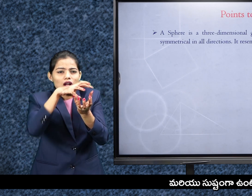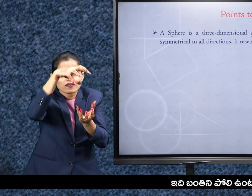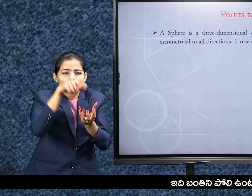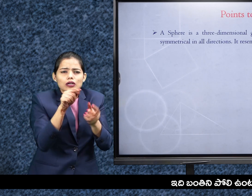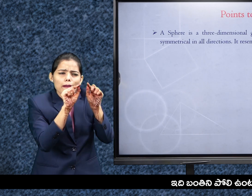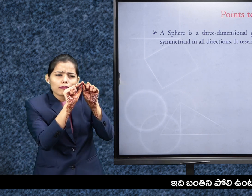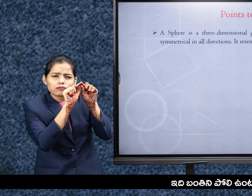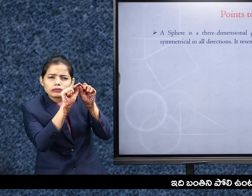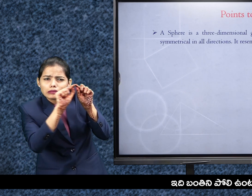ఇది బంతిని పోలి ఉంటుంది.